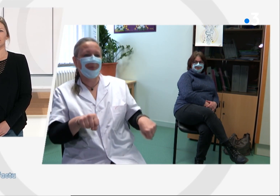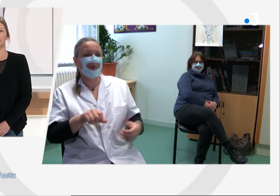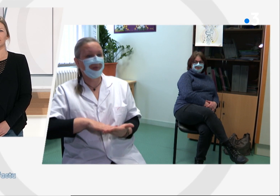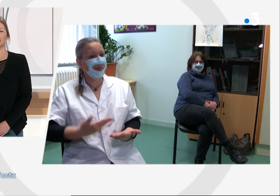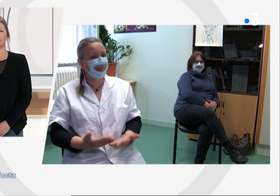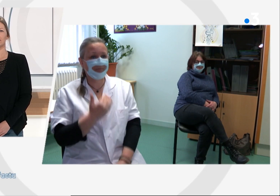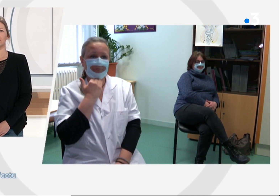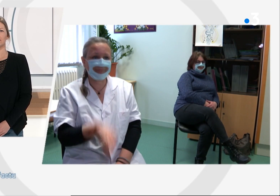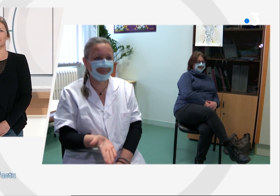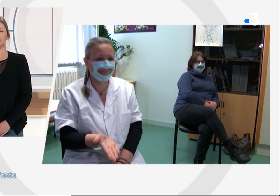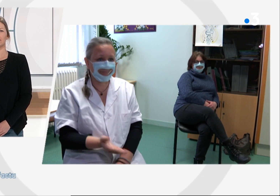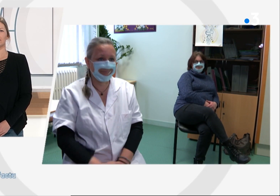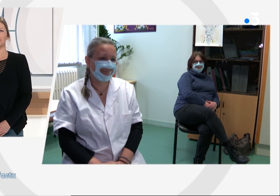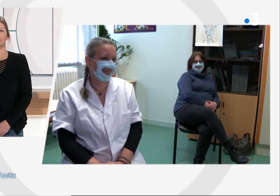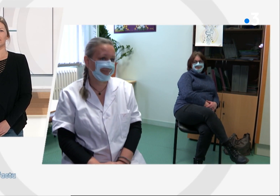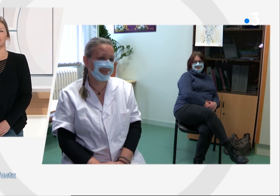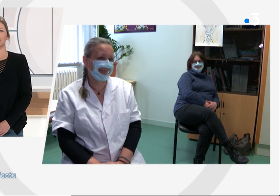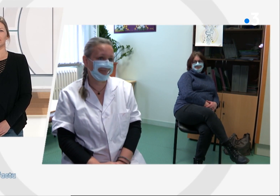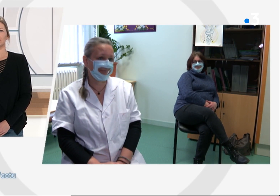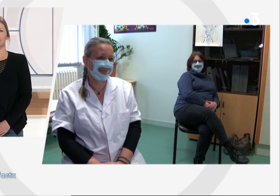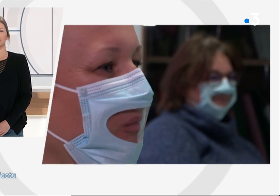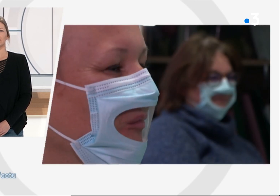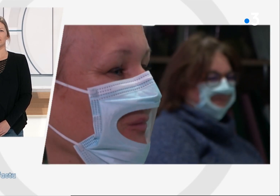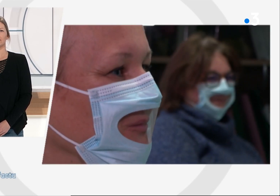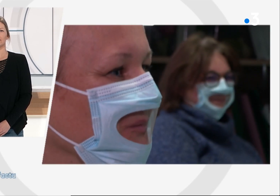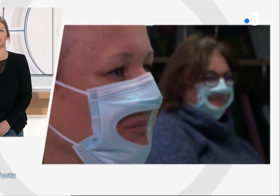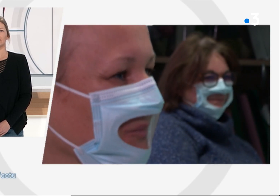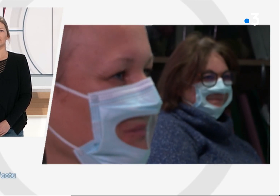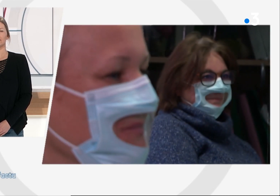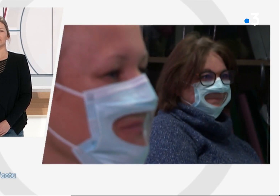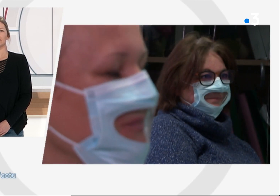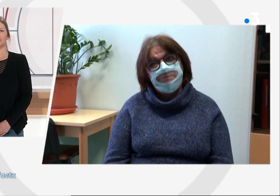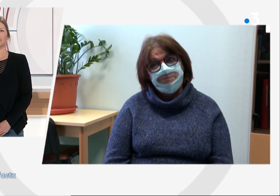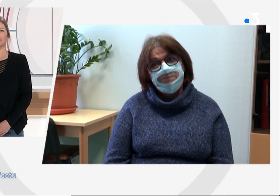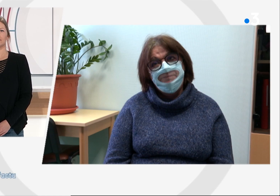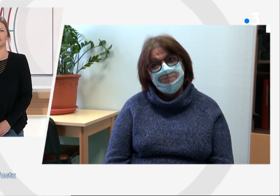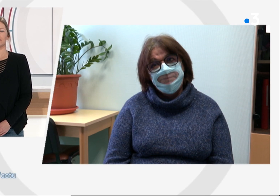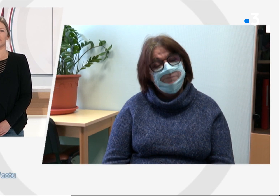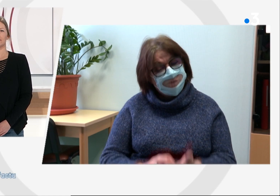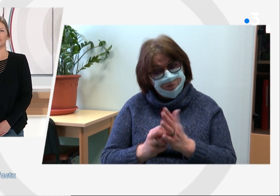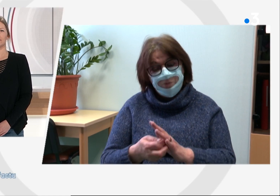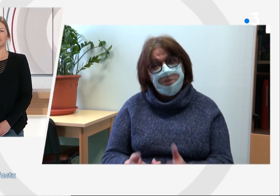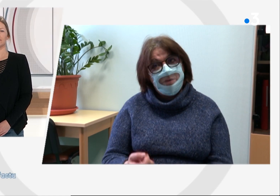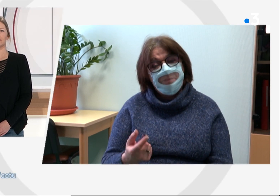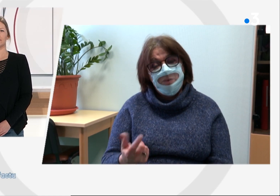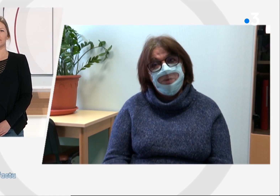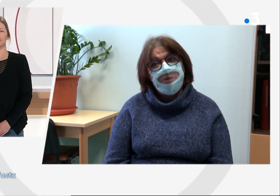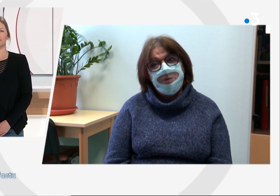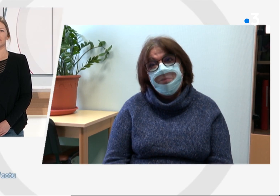patient. Donc, sans ce travail, en fait, l'échange ne serait pas possible correctement. Il faudrait aussi qu'il y ait